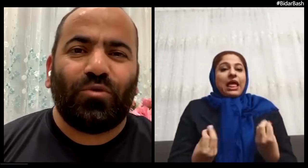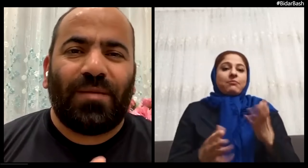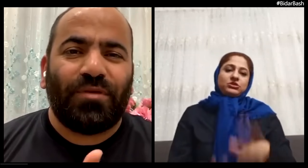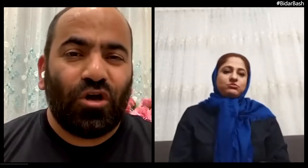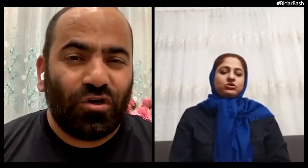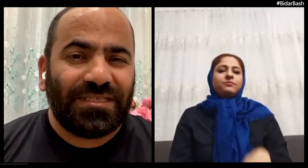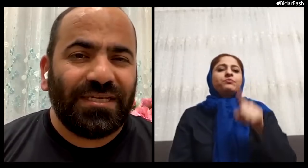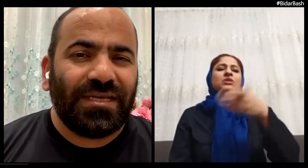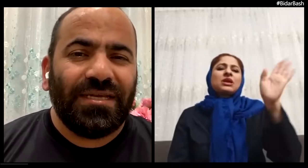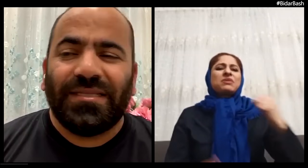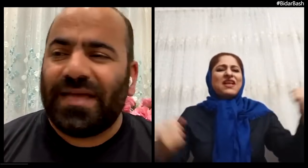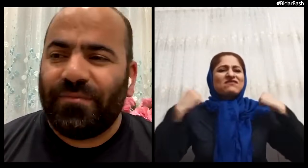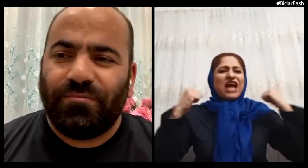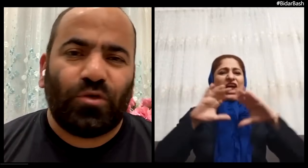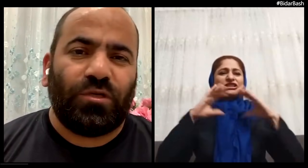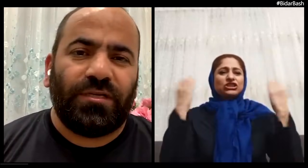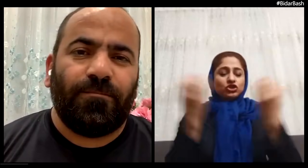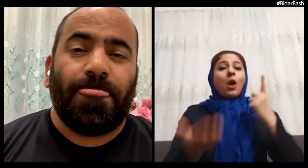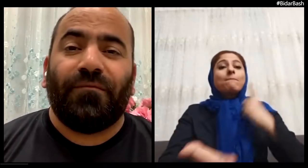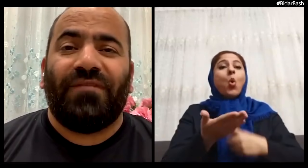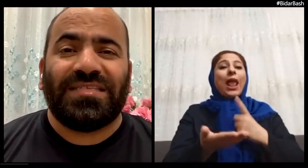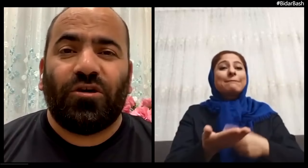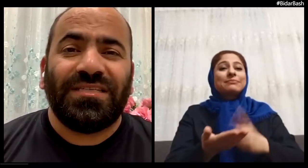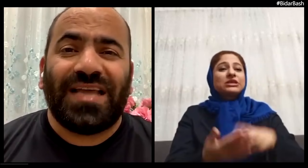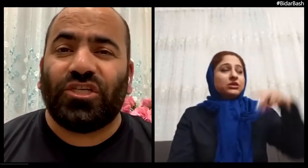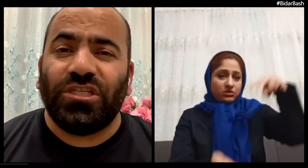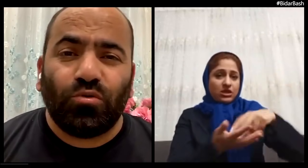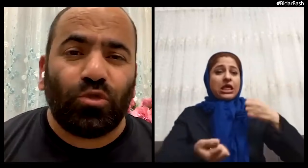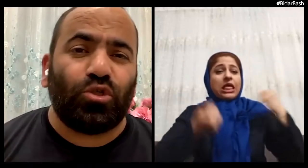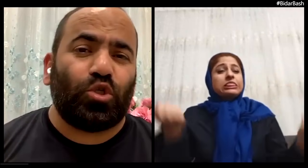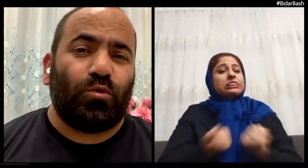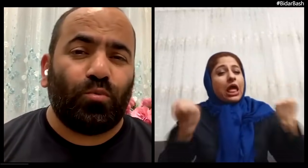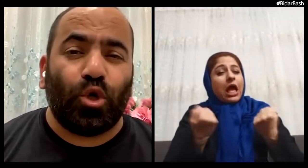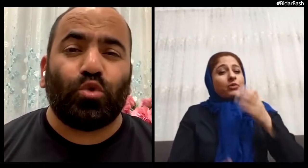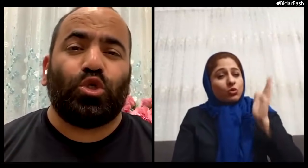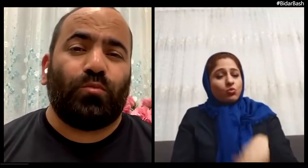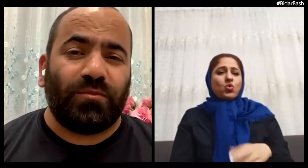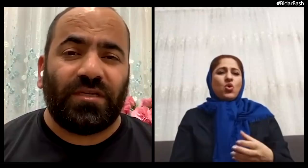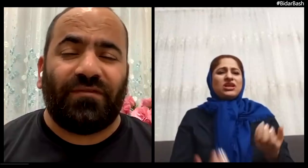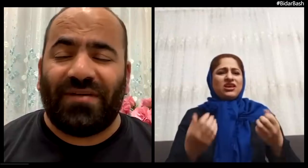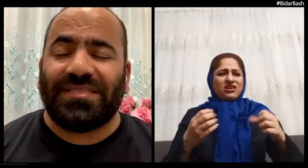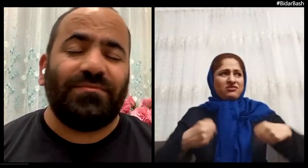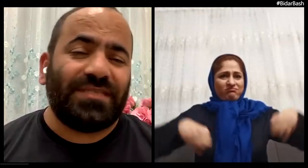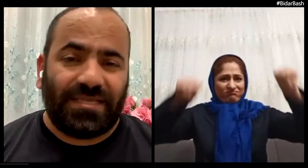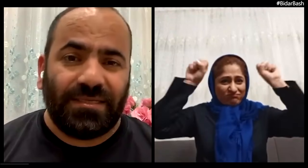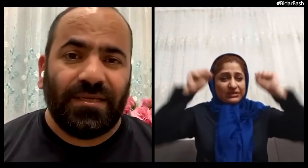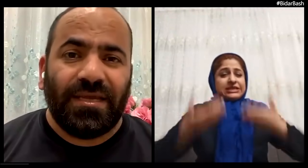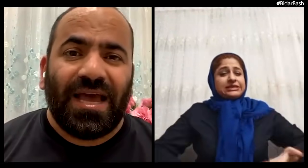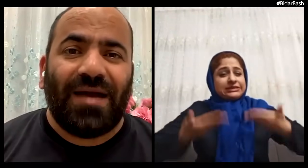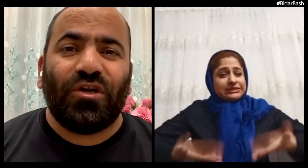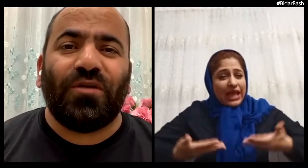با یه مربی حاذق تمرین میکنی، وزنهای سنگینی روی دوش شما، رو بازوی شما میذاره و وزنه